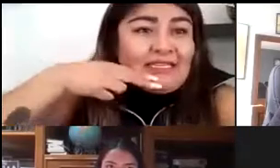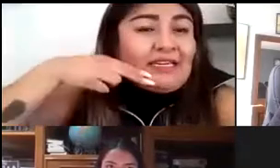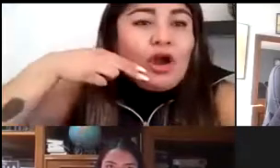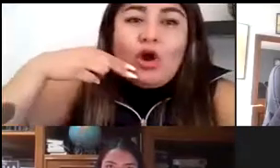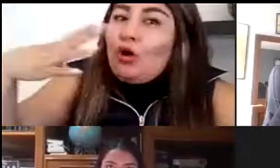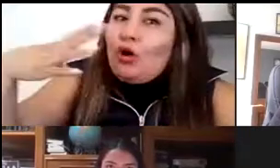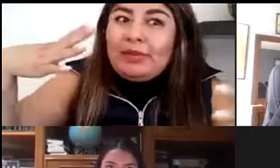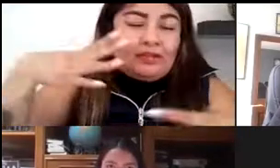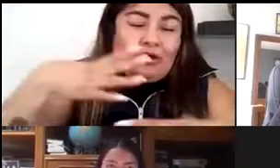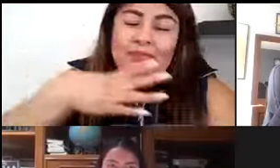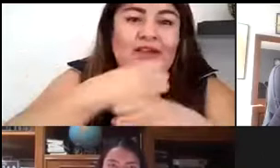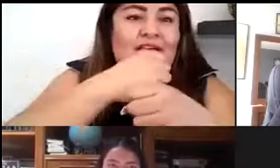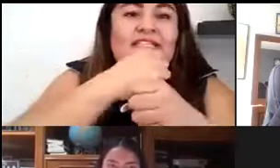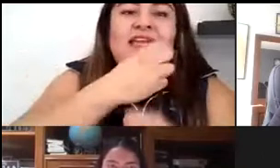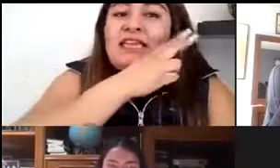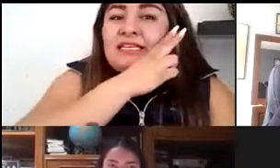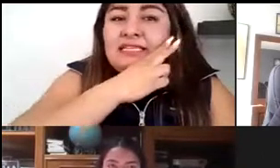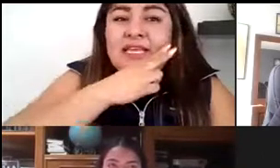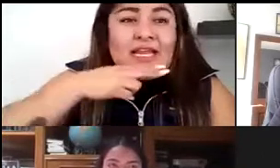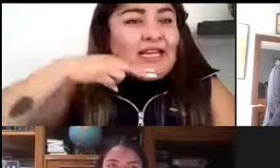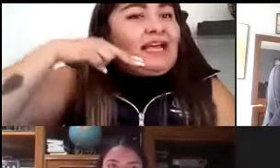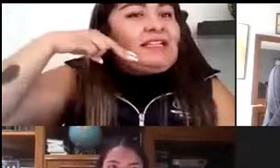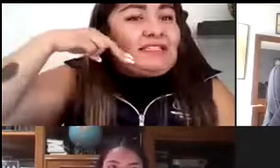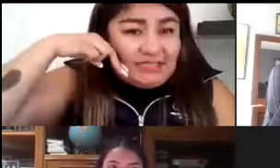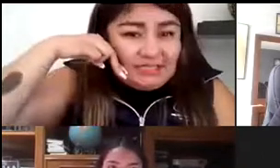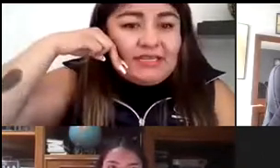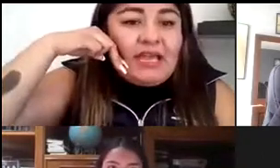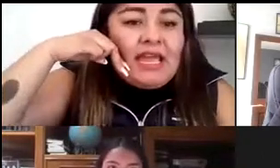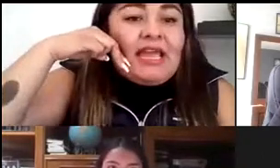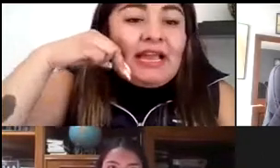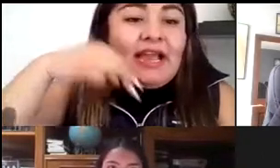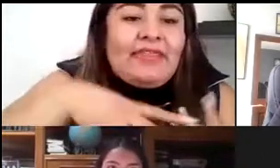Nancy. O mi nombre en lengua de señas, Nancy.